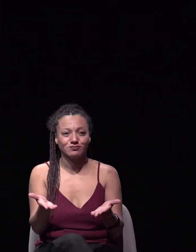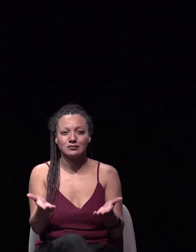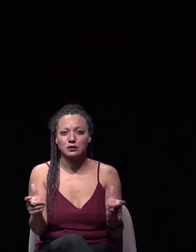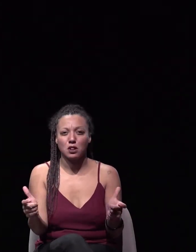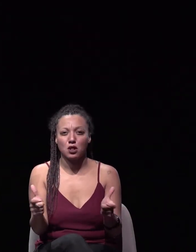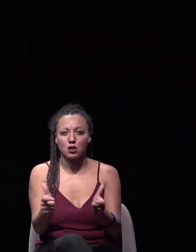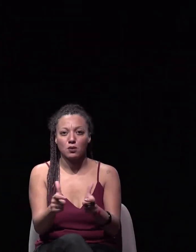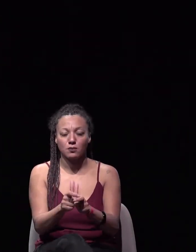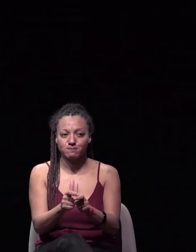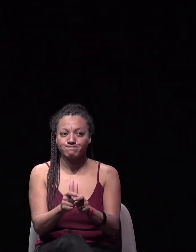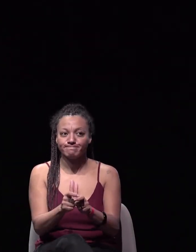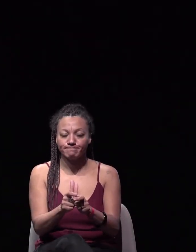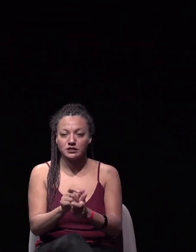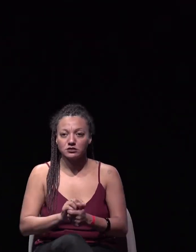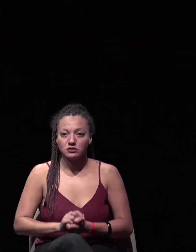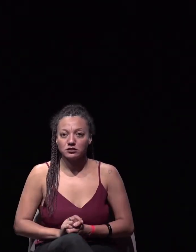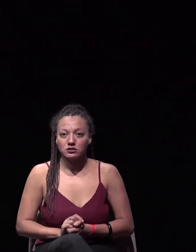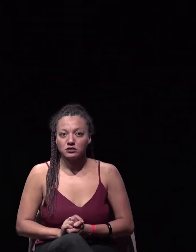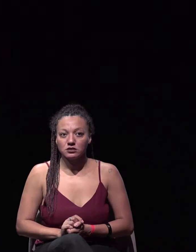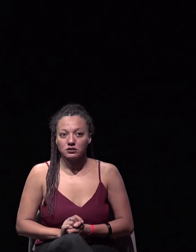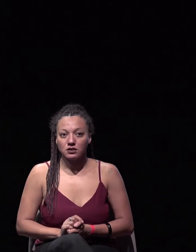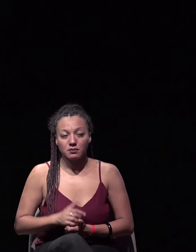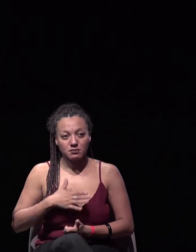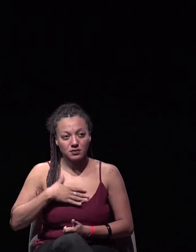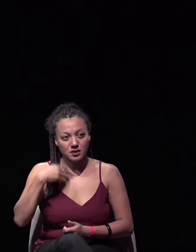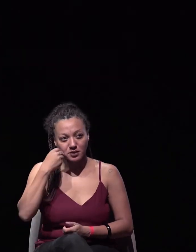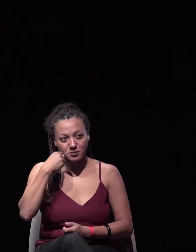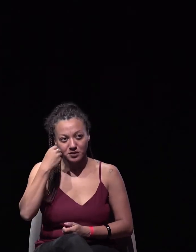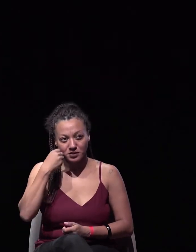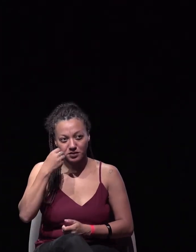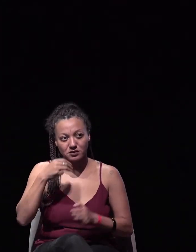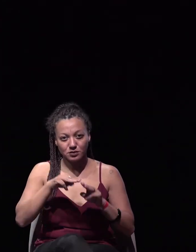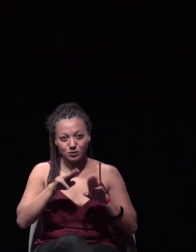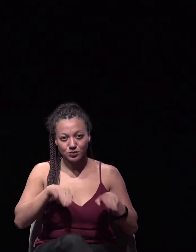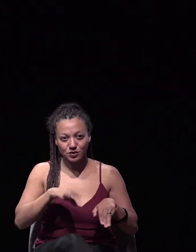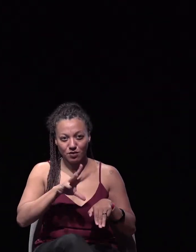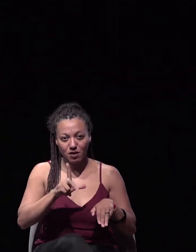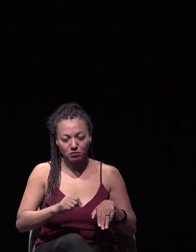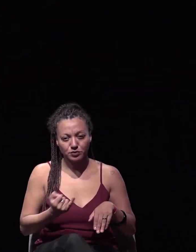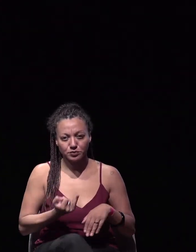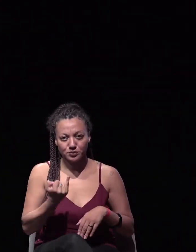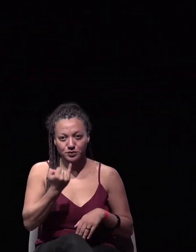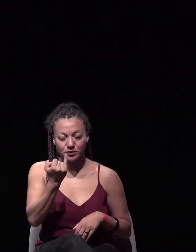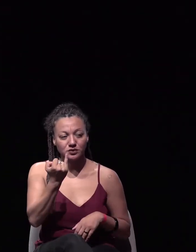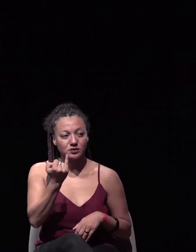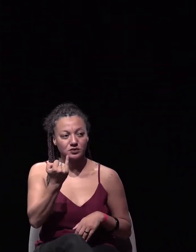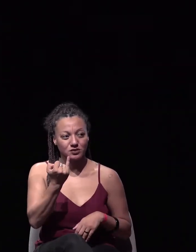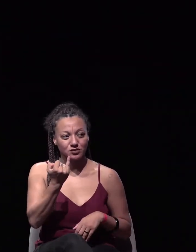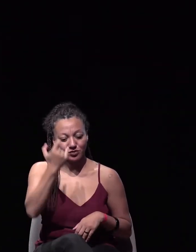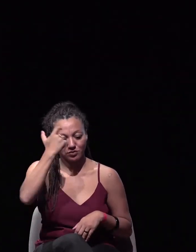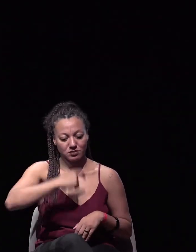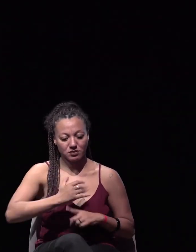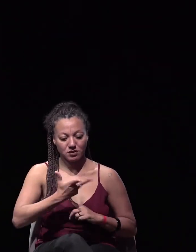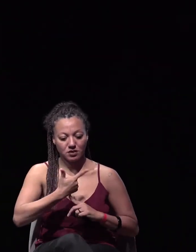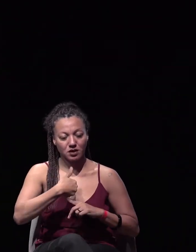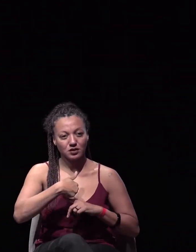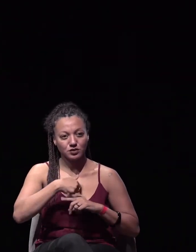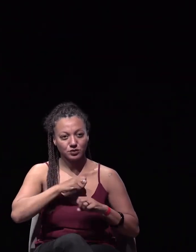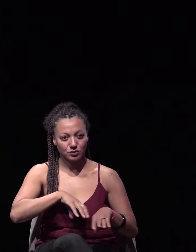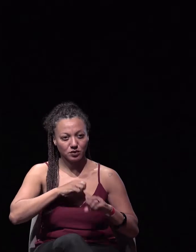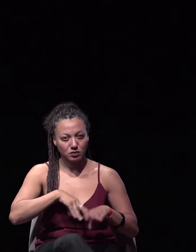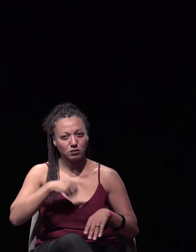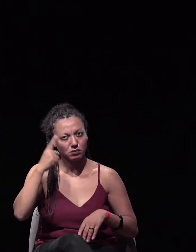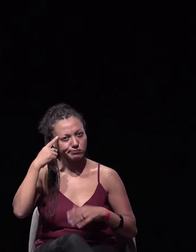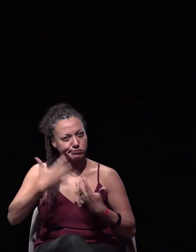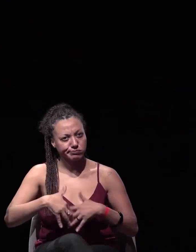Então, lembrando que, na minha experiência junto ao Museu Afro, foi um momento muito importante para crescimento e entendimento dessas